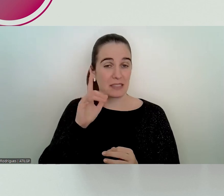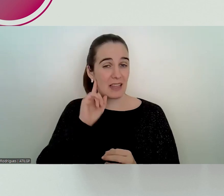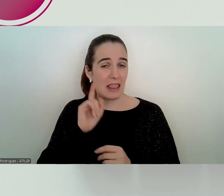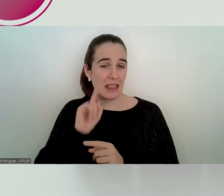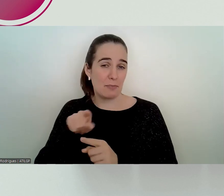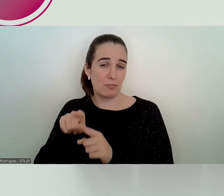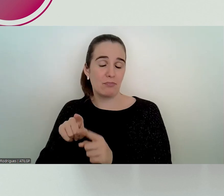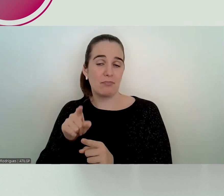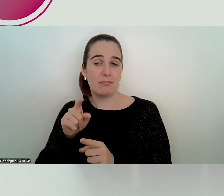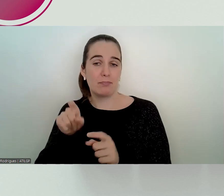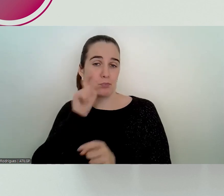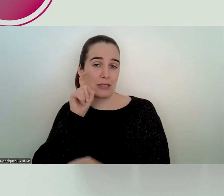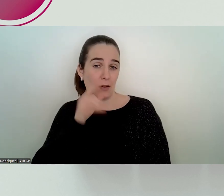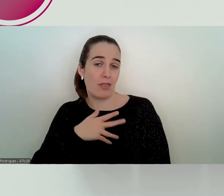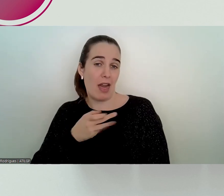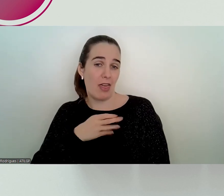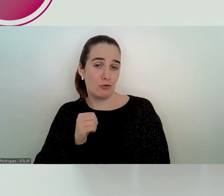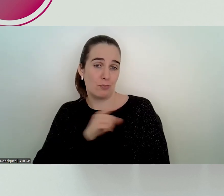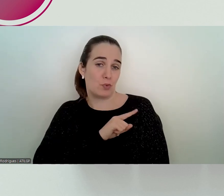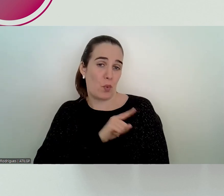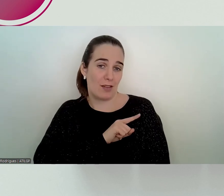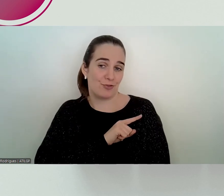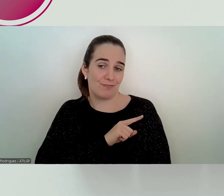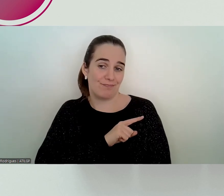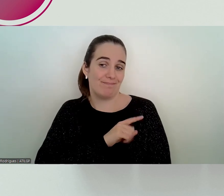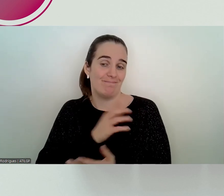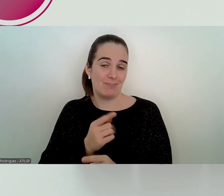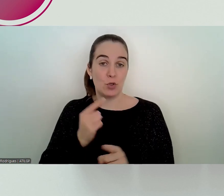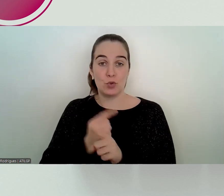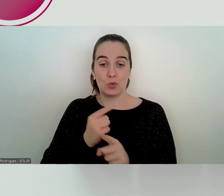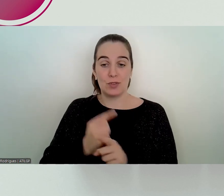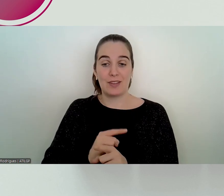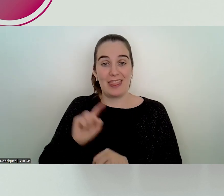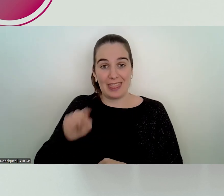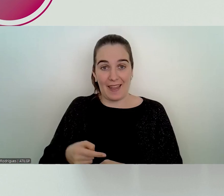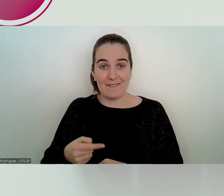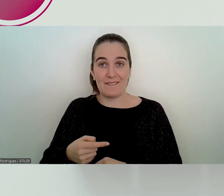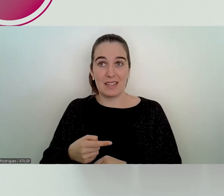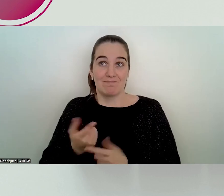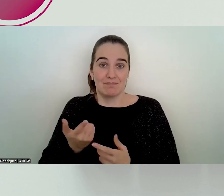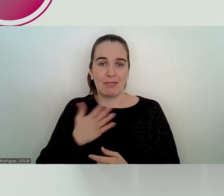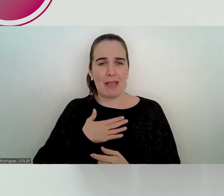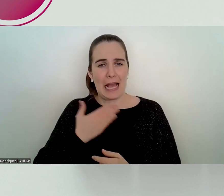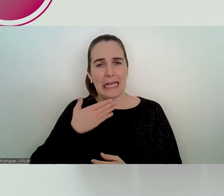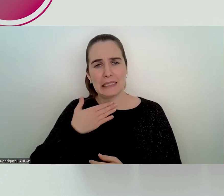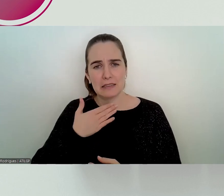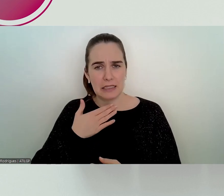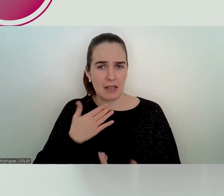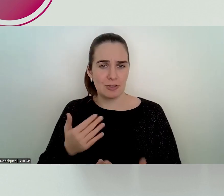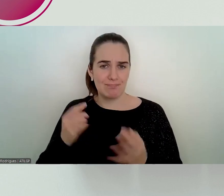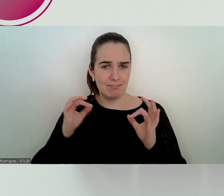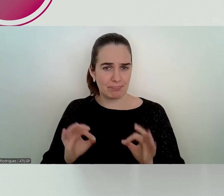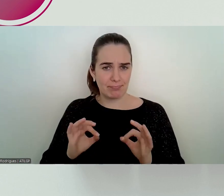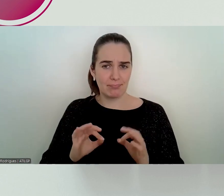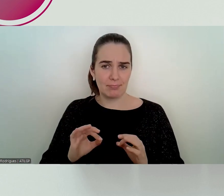dados pessoais, daquilo que tem que ser as garantias, mesmo quando se pensa em